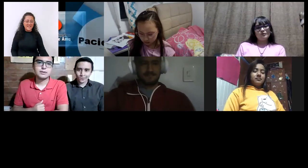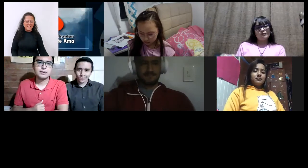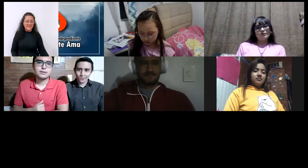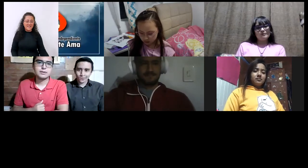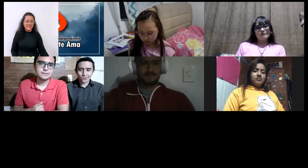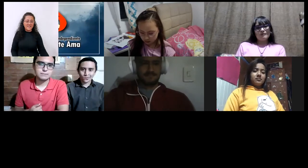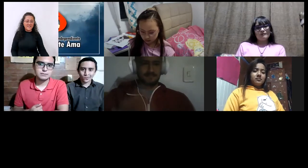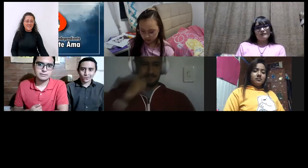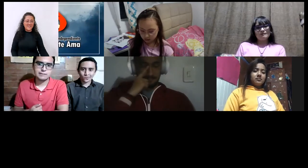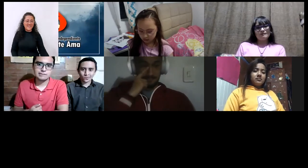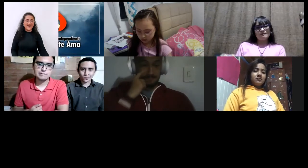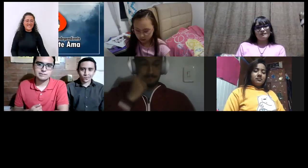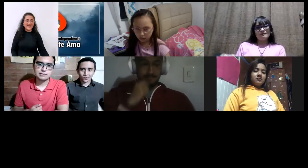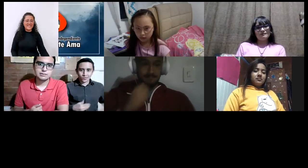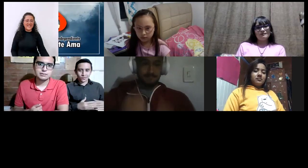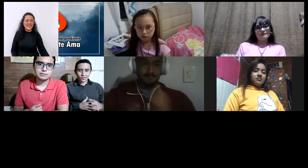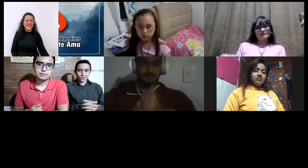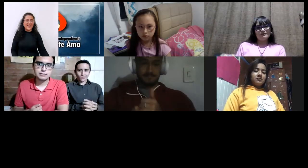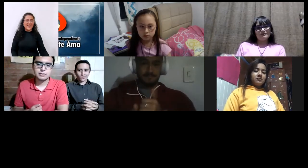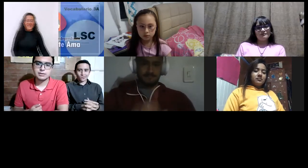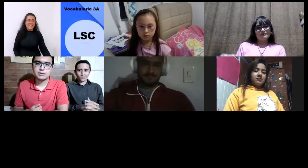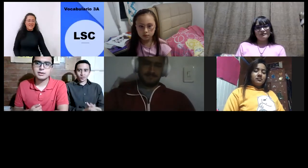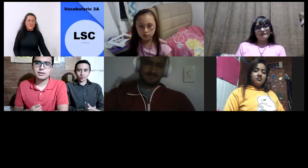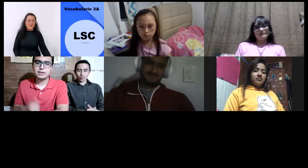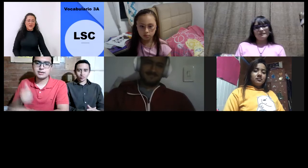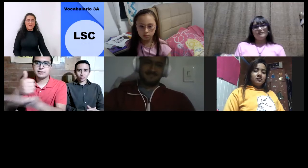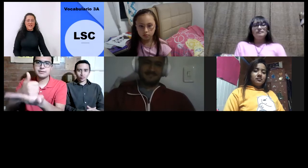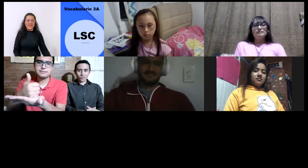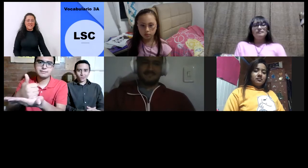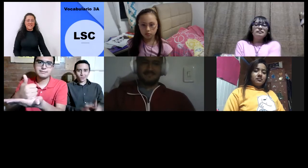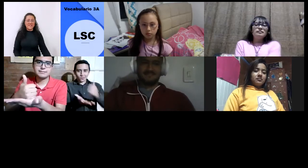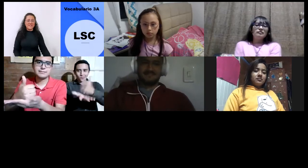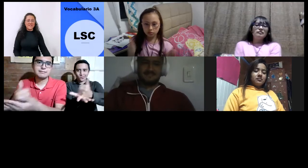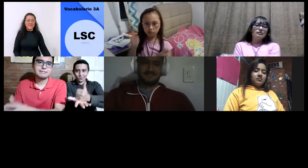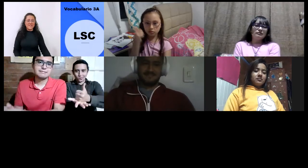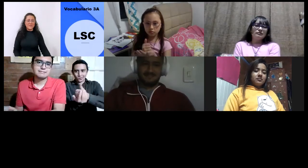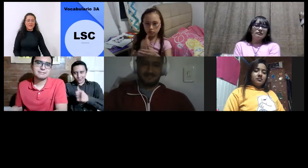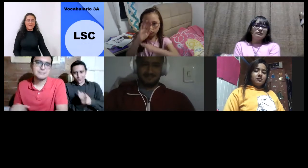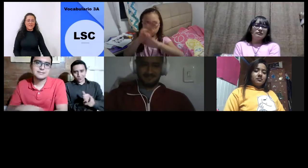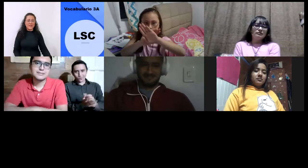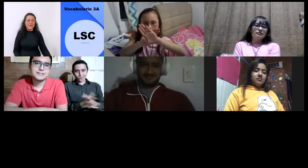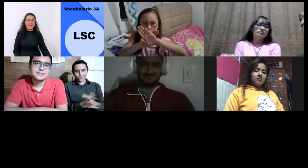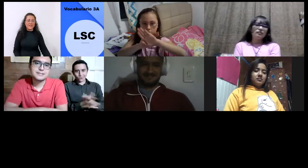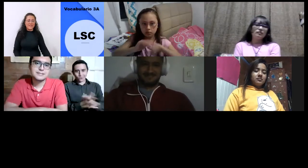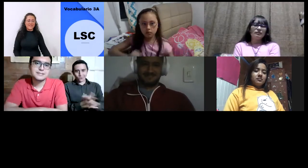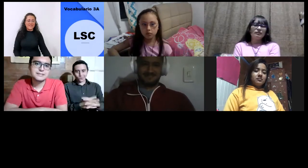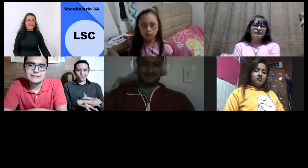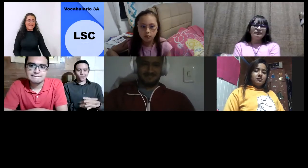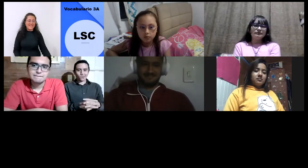Y, ok, hasta ahí es el vocabulario 3 y vamos a ver el